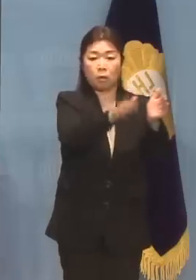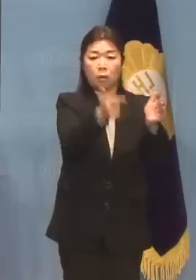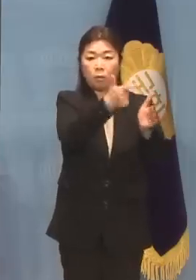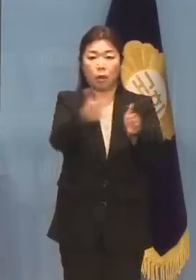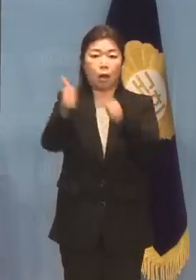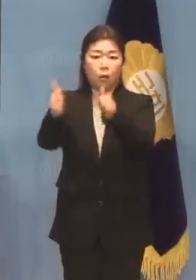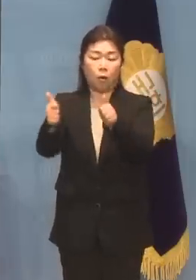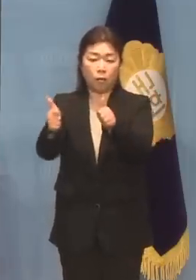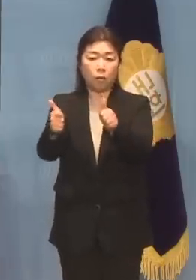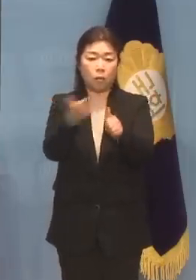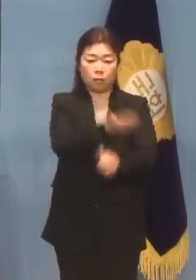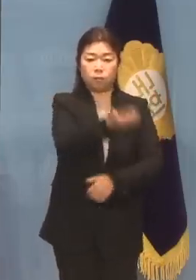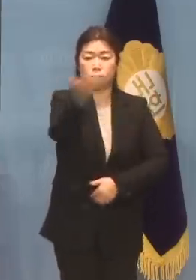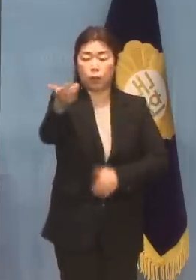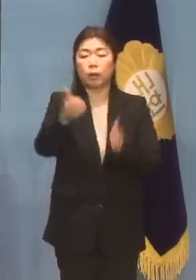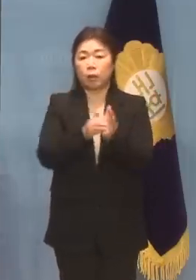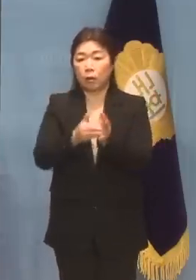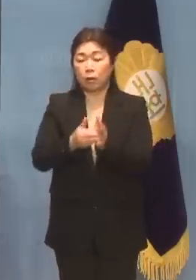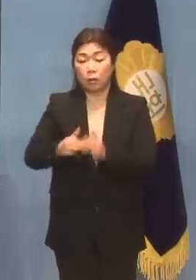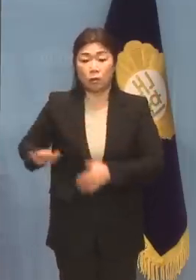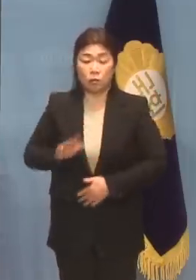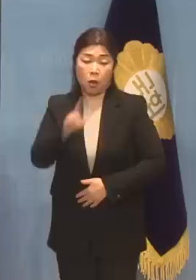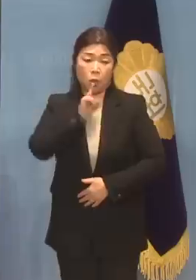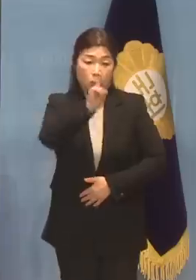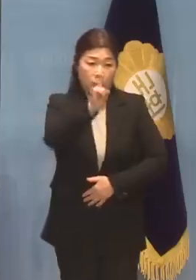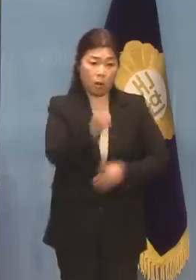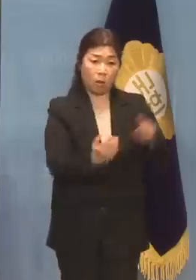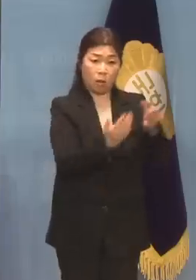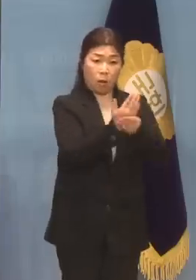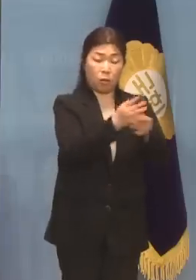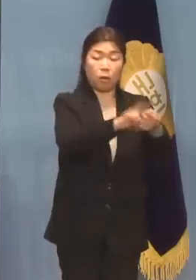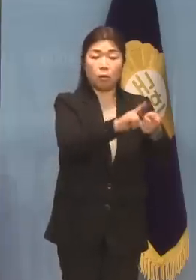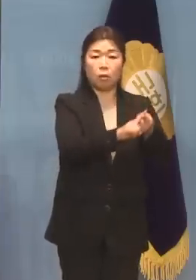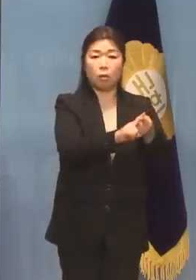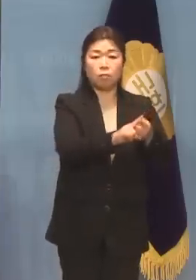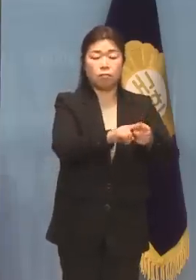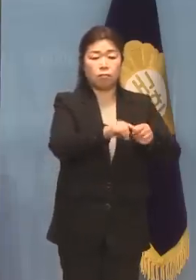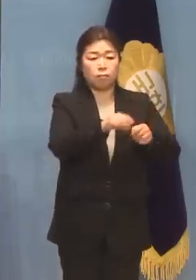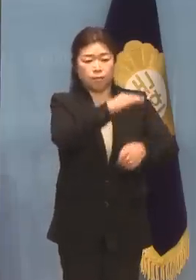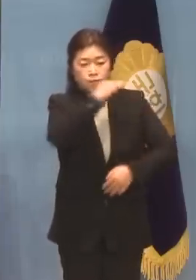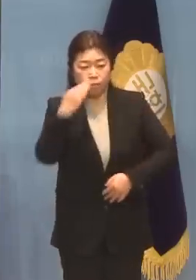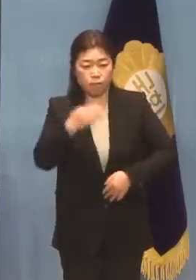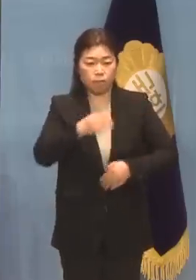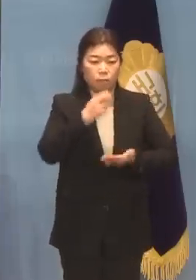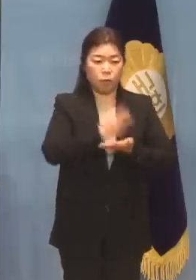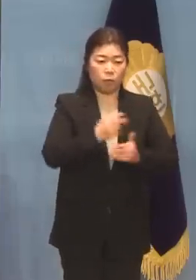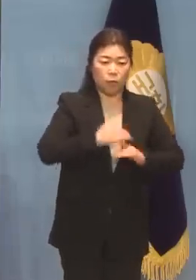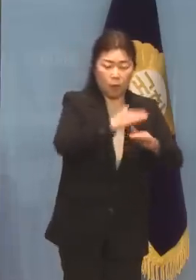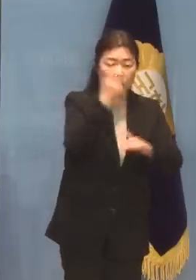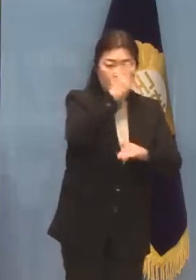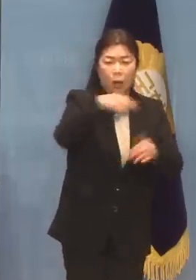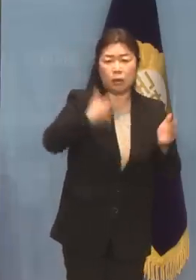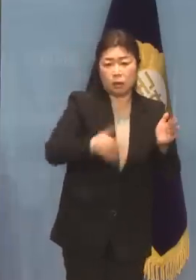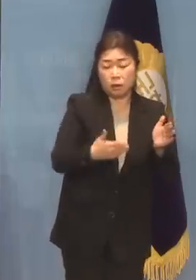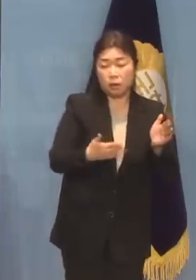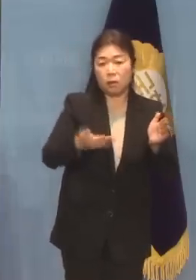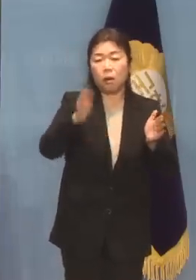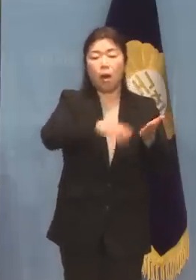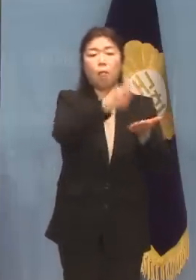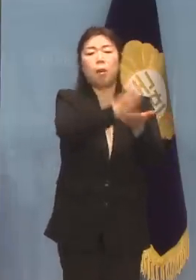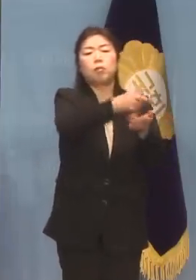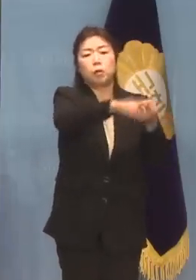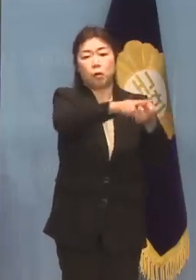네, 저희가 고발한 사건들은 사실 제대로 수사가 되고 있지 않아서 뭐 여러 가지 걱정이 되긴 하는데요. 네, 이